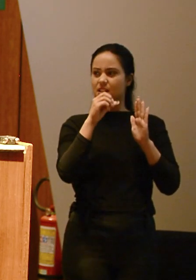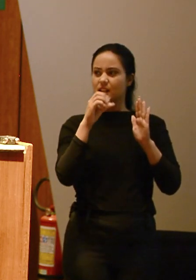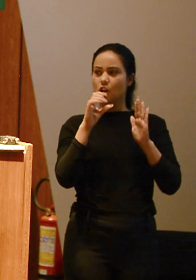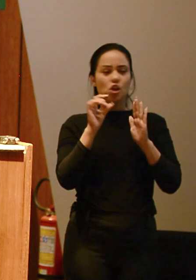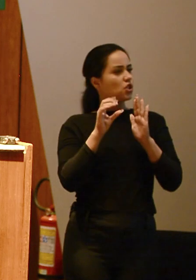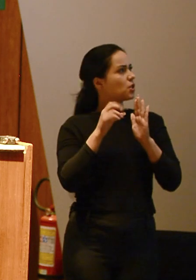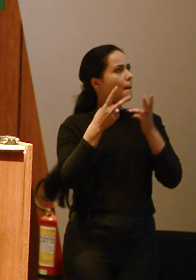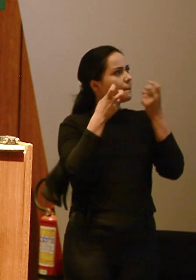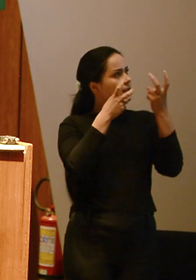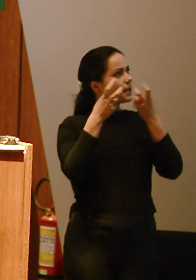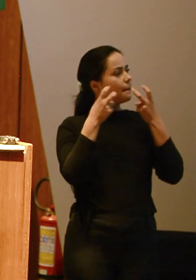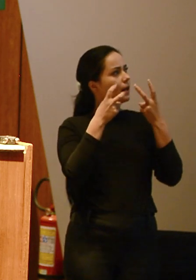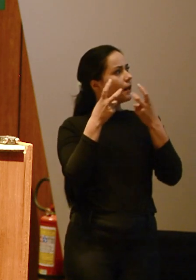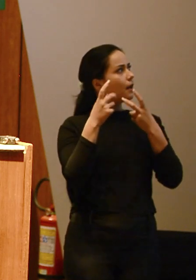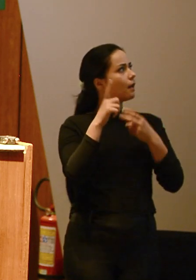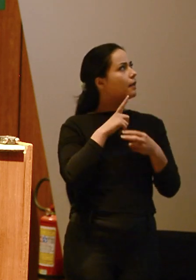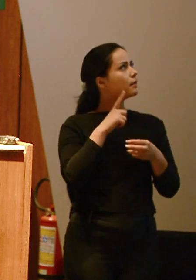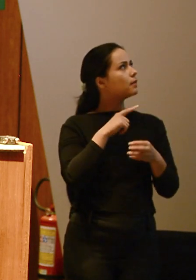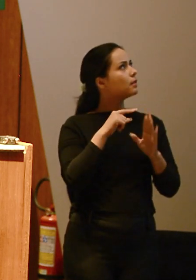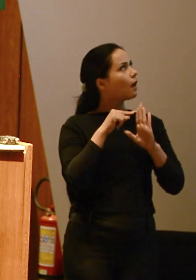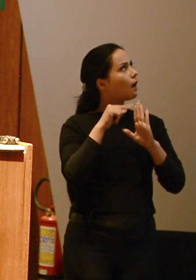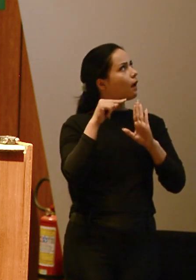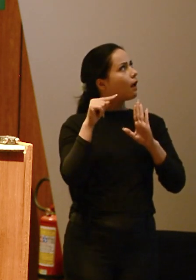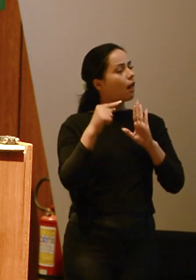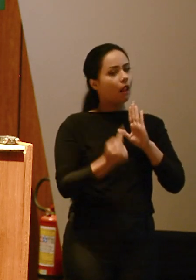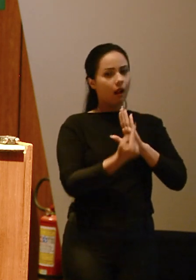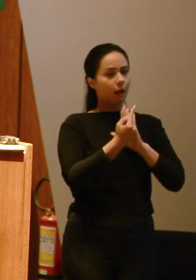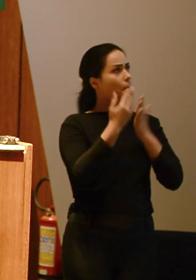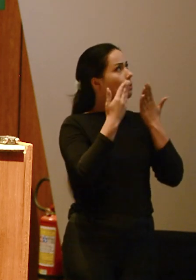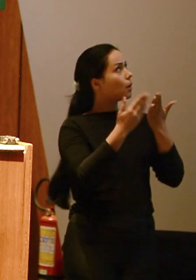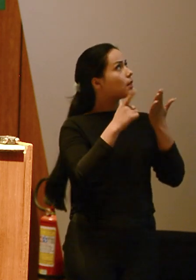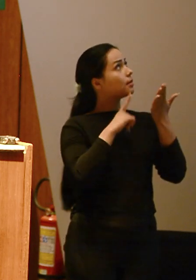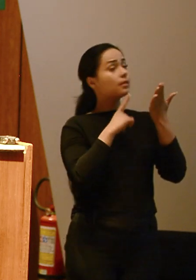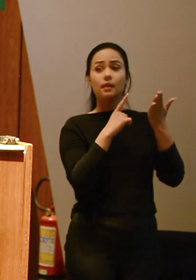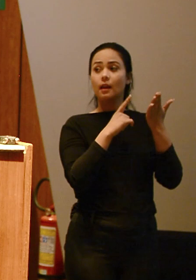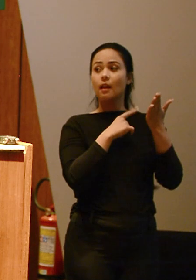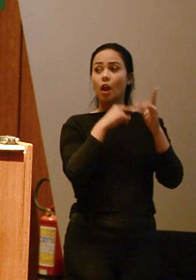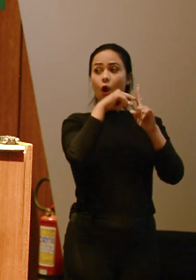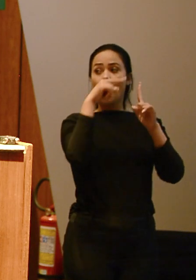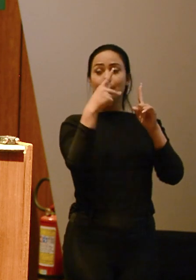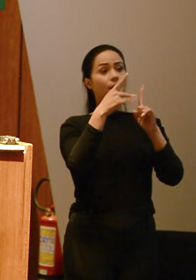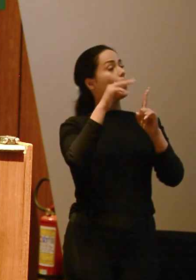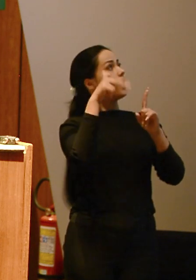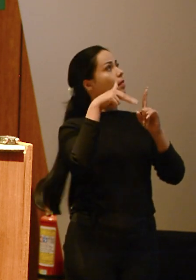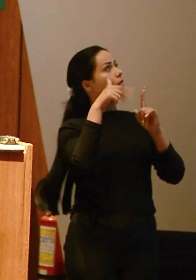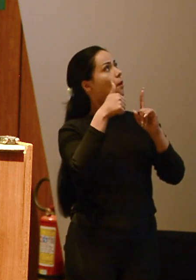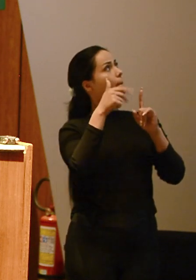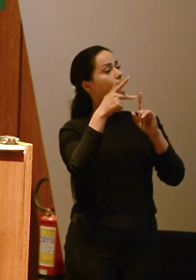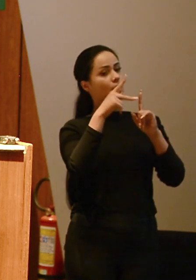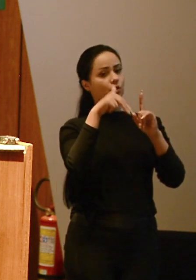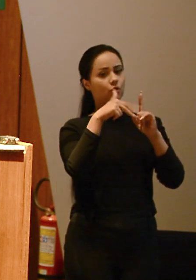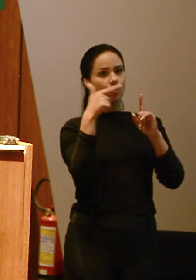também só para vocês observarem, aqui a gente tem as ondas P1, N1, P2,